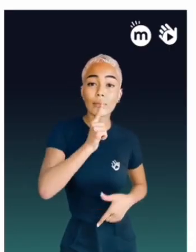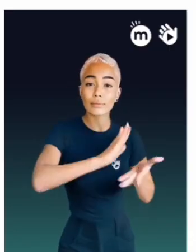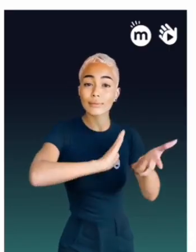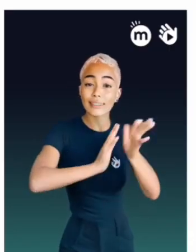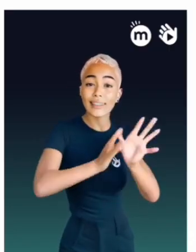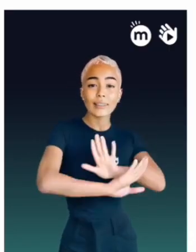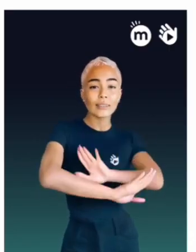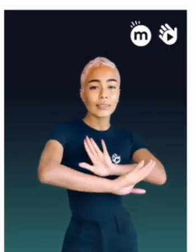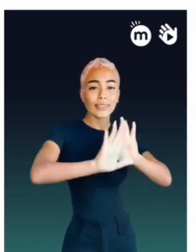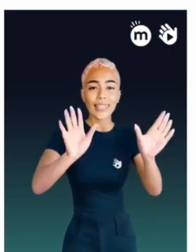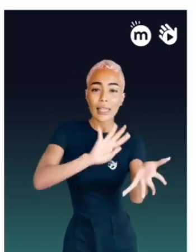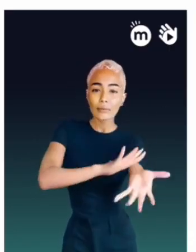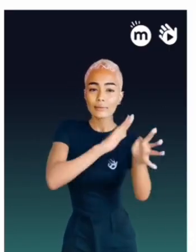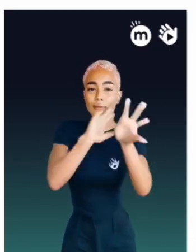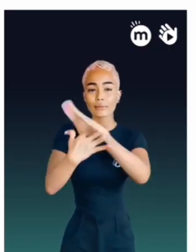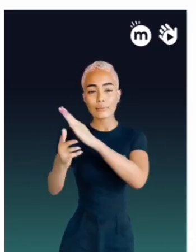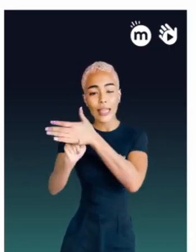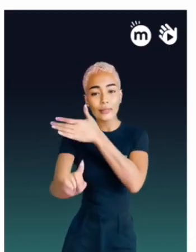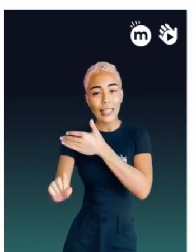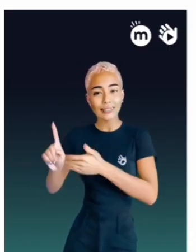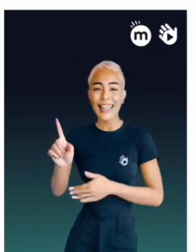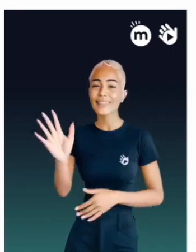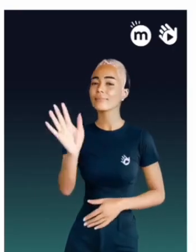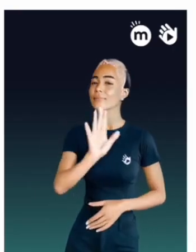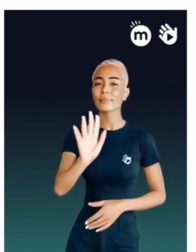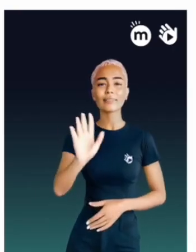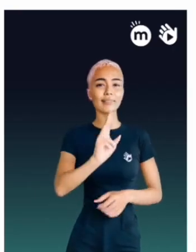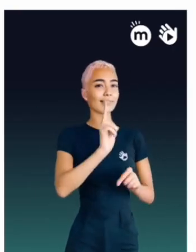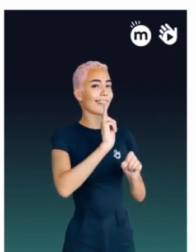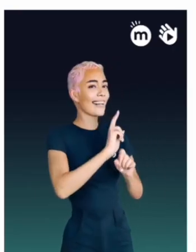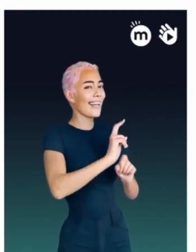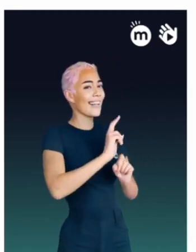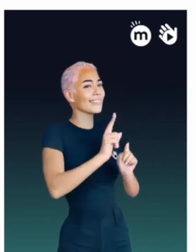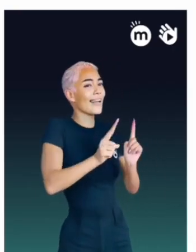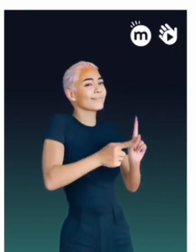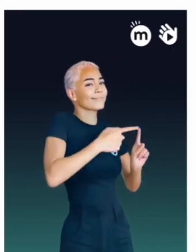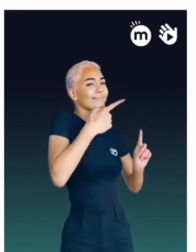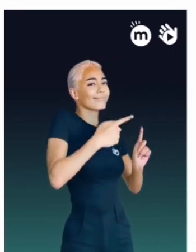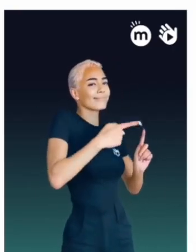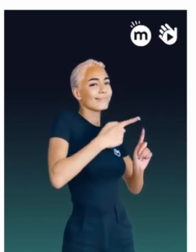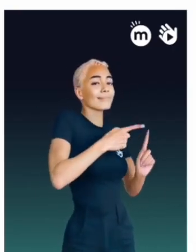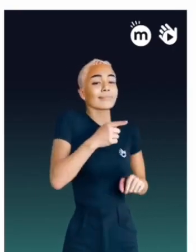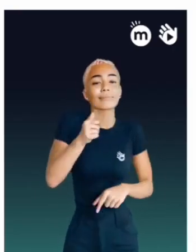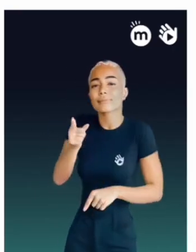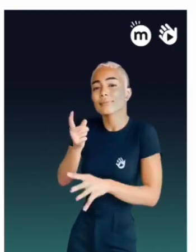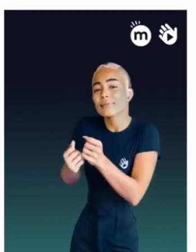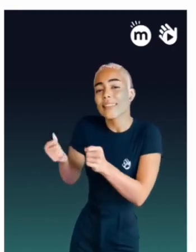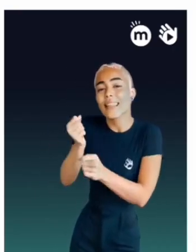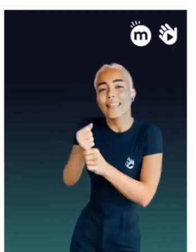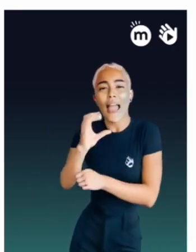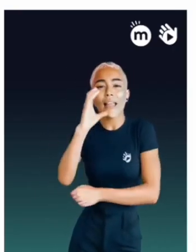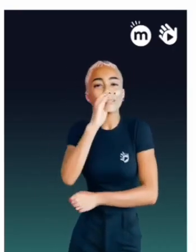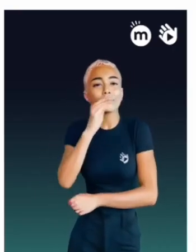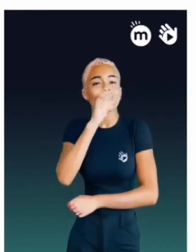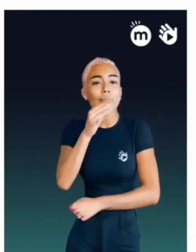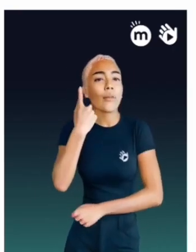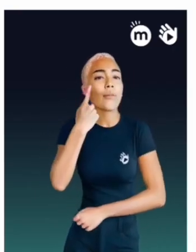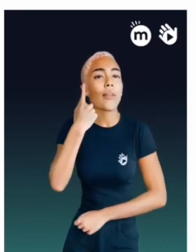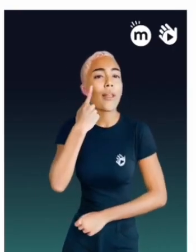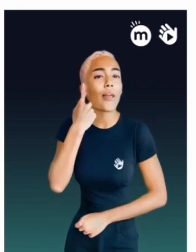qui a créé cet avatar. Spotend qui fait partie de l'entreprise IA. Et donc, Mediapitch est